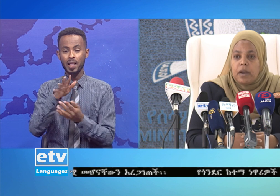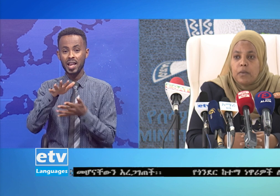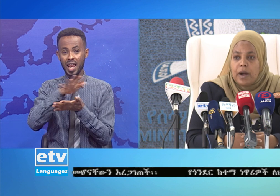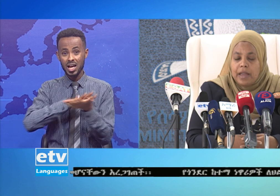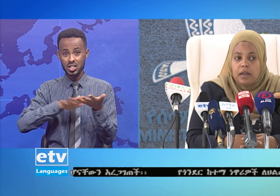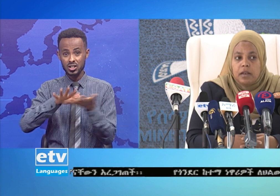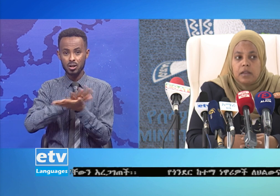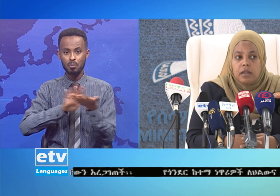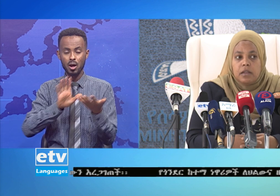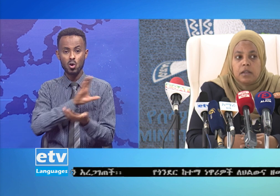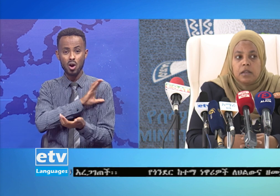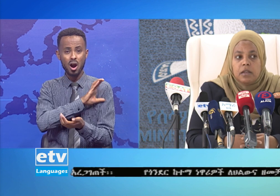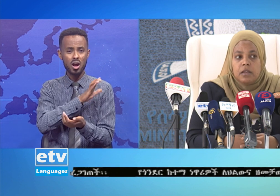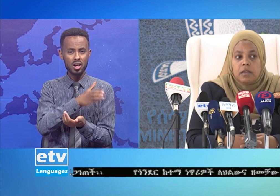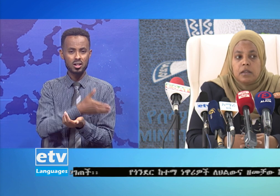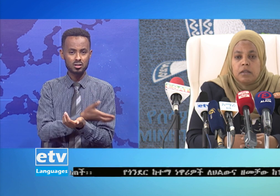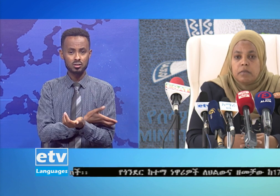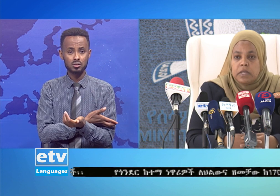ለአሸባሪው ኃይል